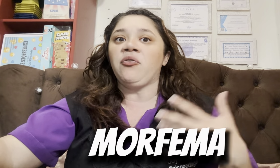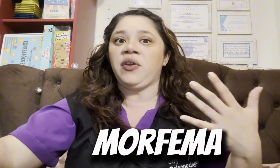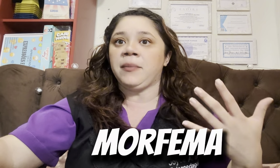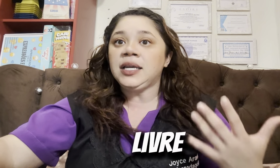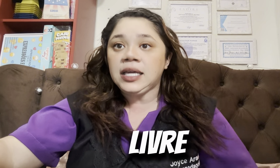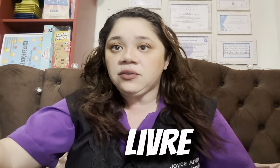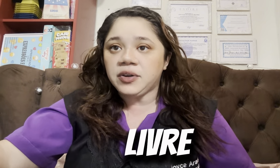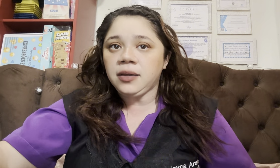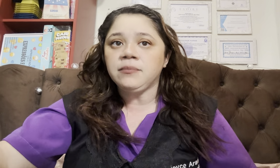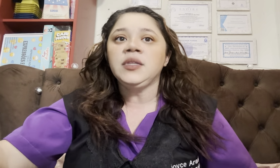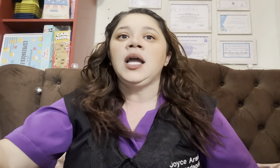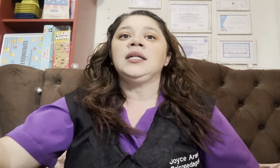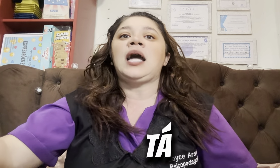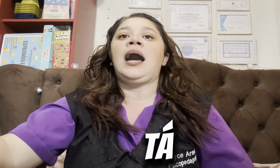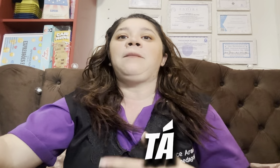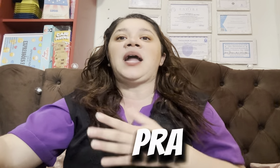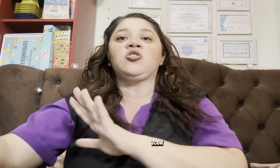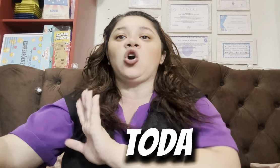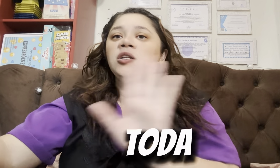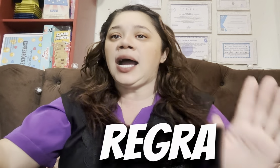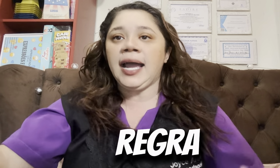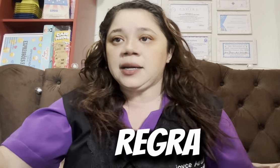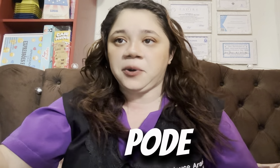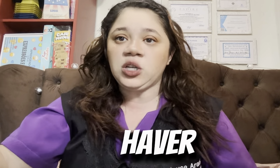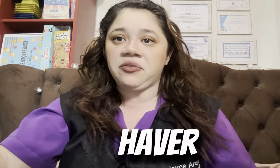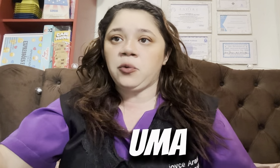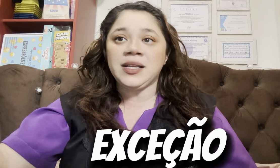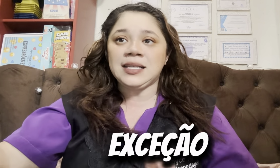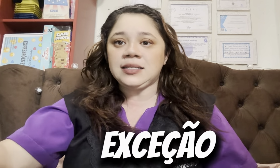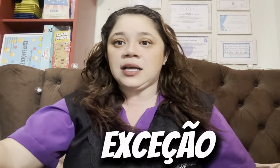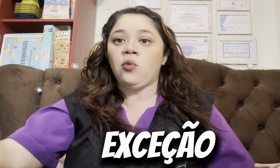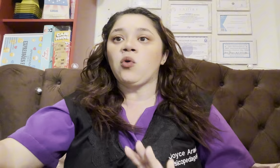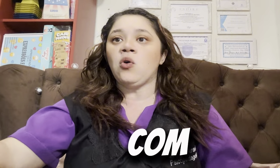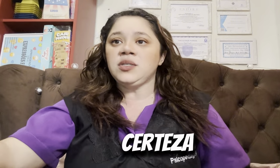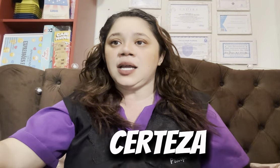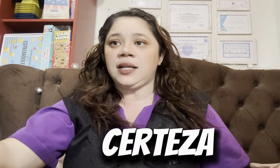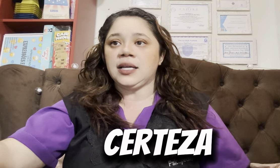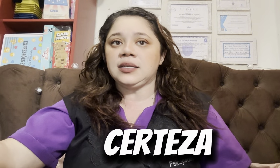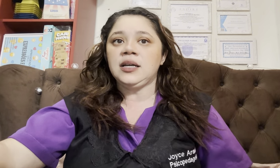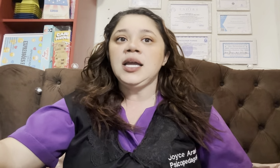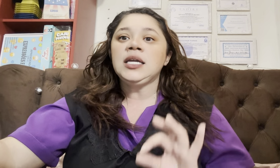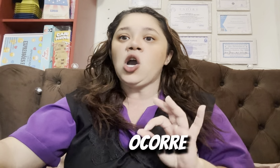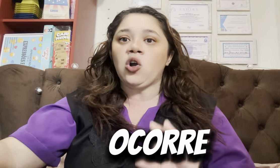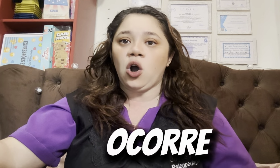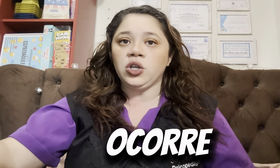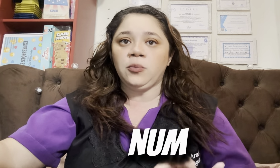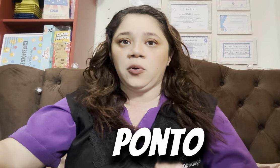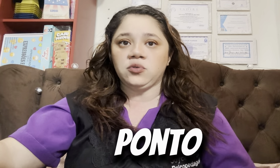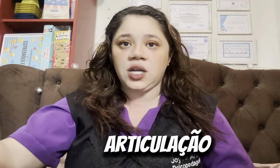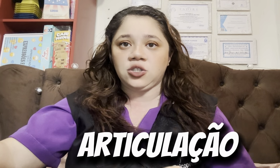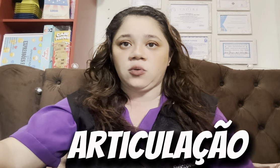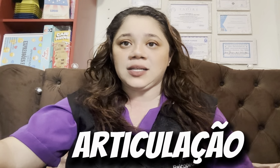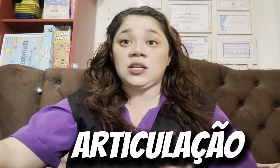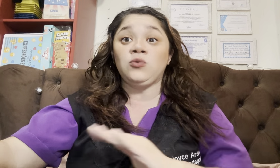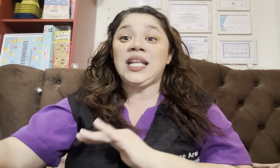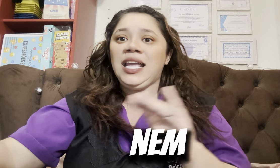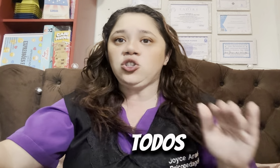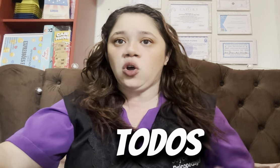morfema livre, tá? Para toda regra pode haver uma exceção, com certeza, que ocorre no ponto de articulação. Nem todos